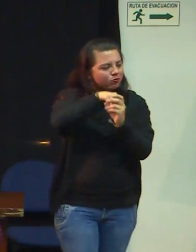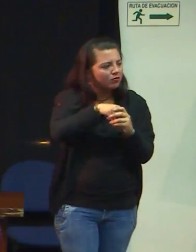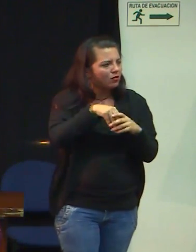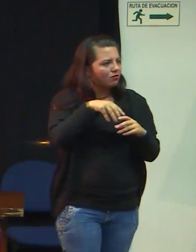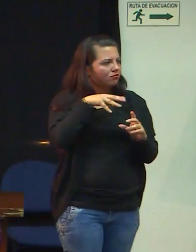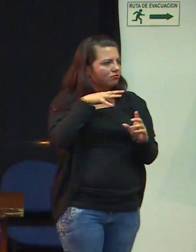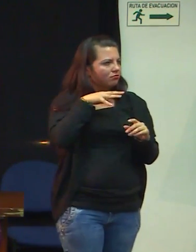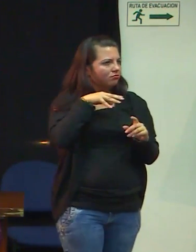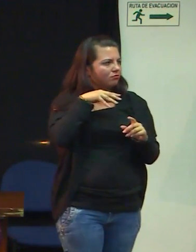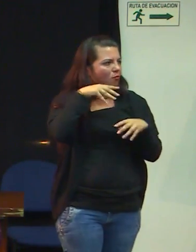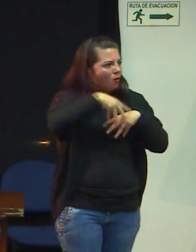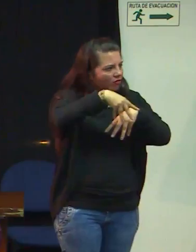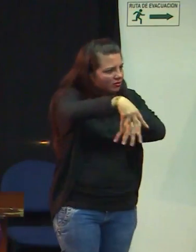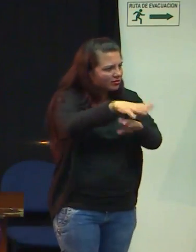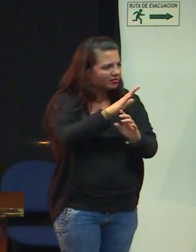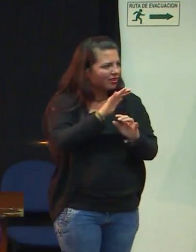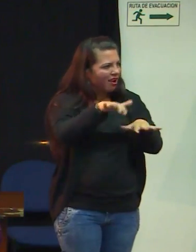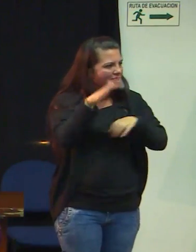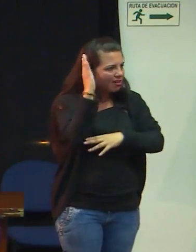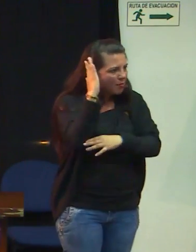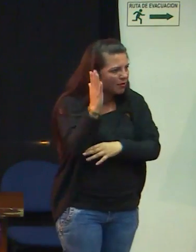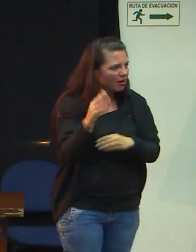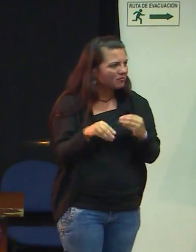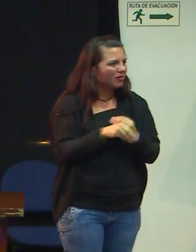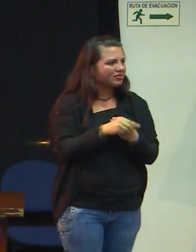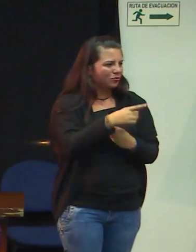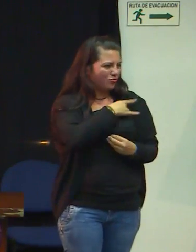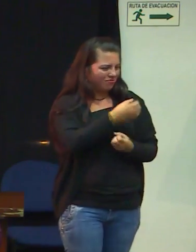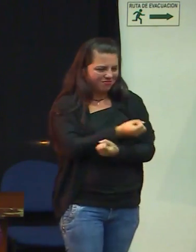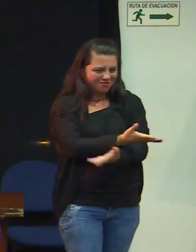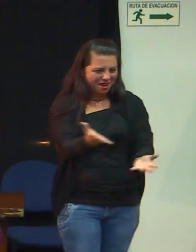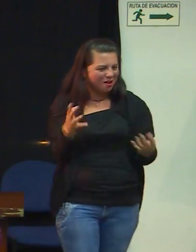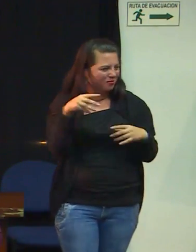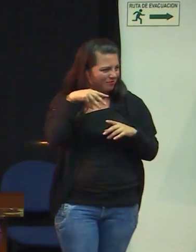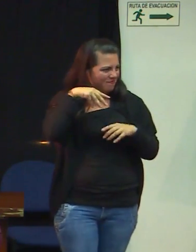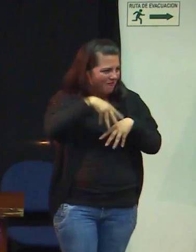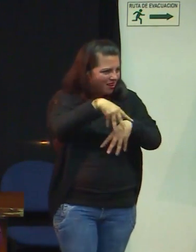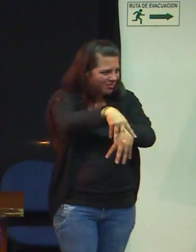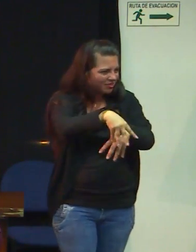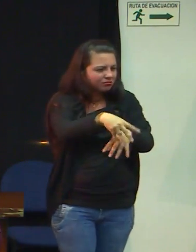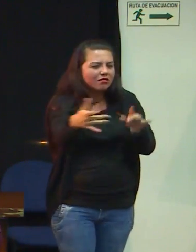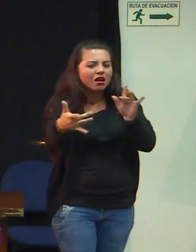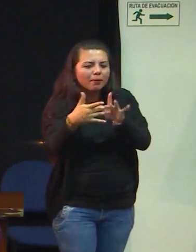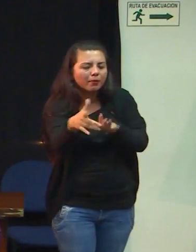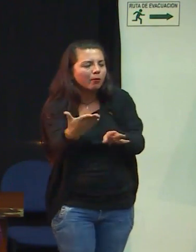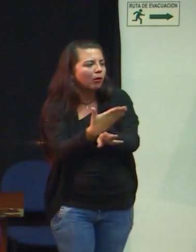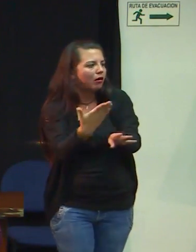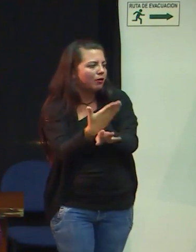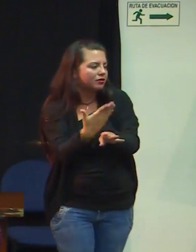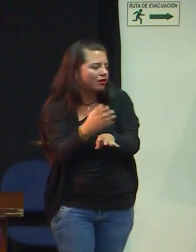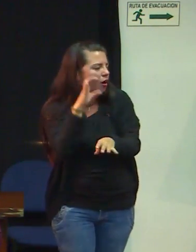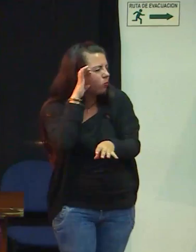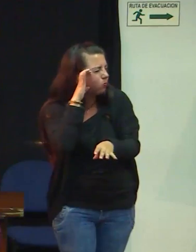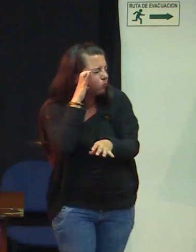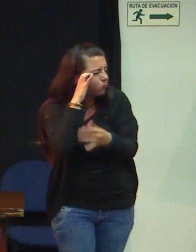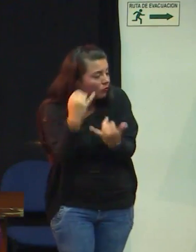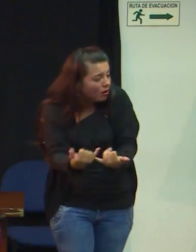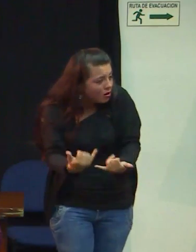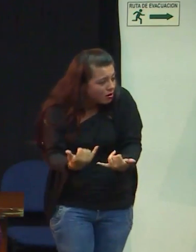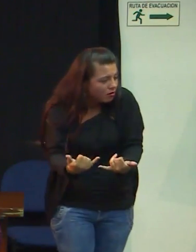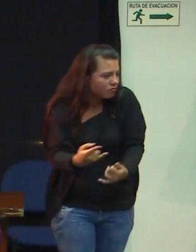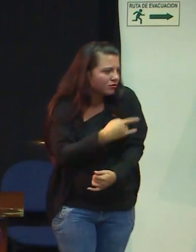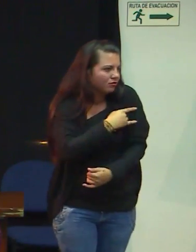asambleas, en las marchas brindadas por la universidad, ¿acerca de qué? Pues de las problemáticas actuales de la